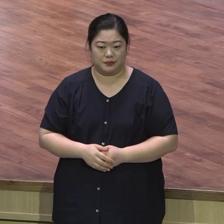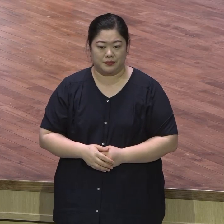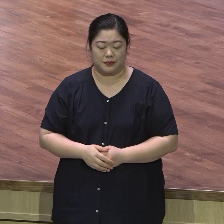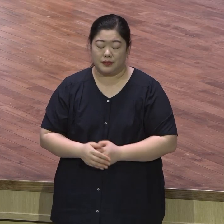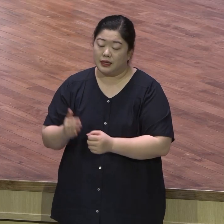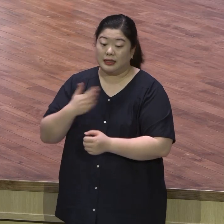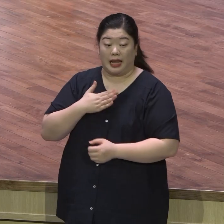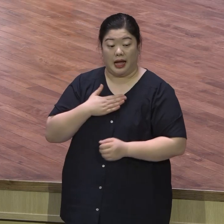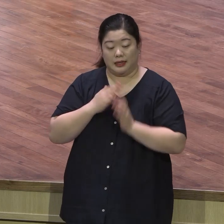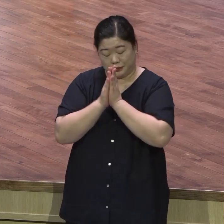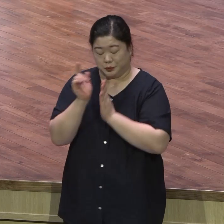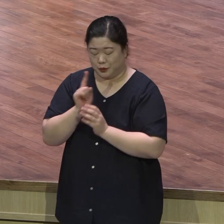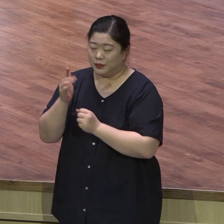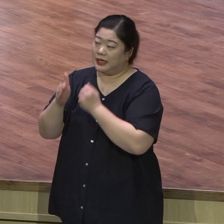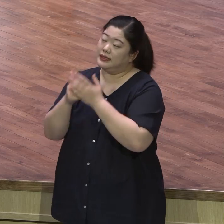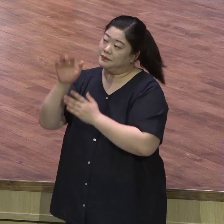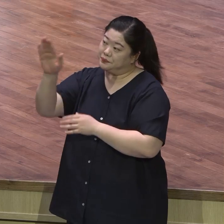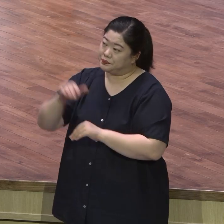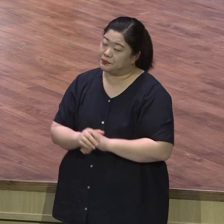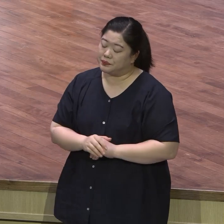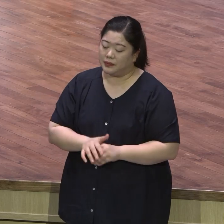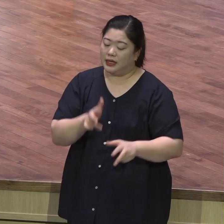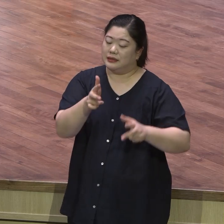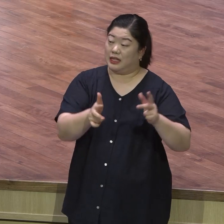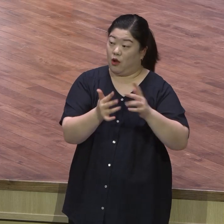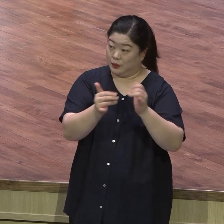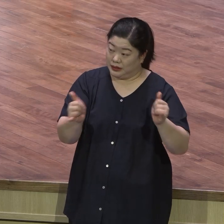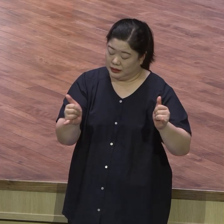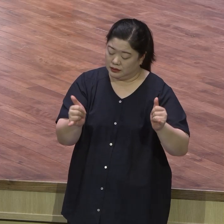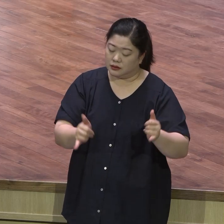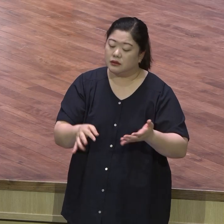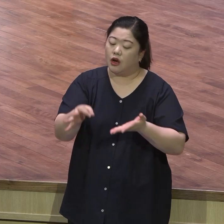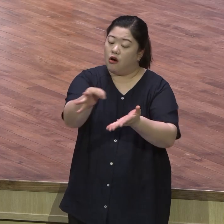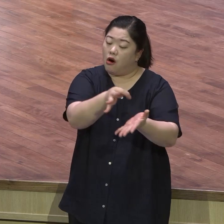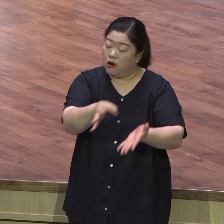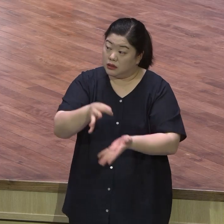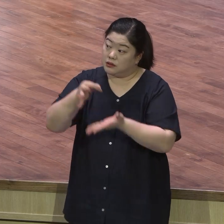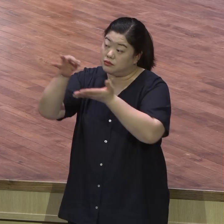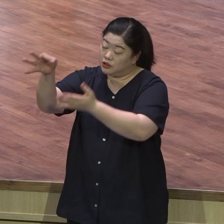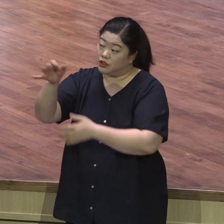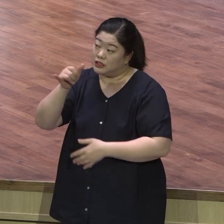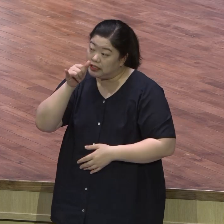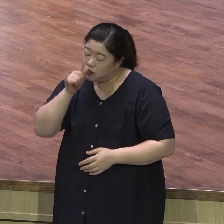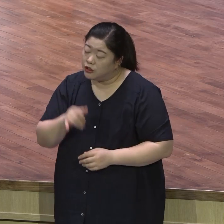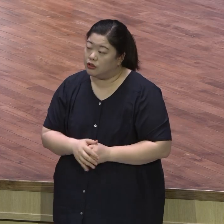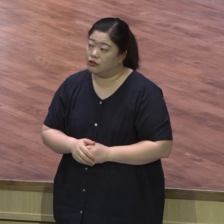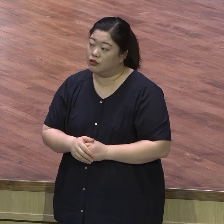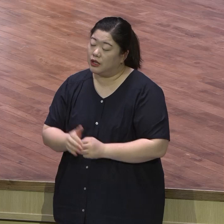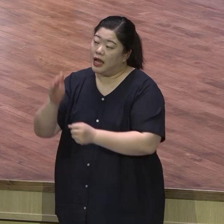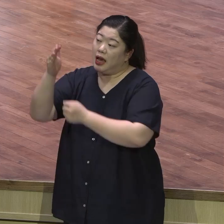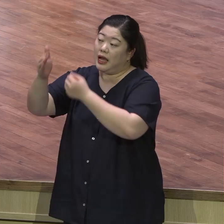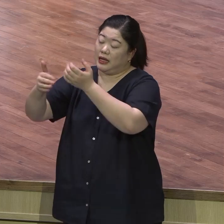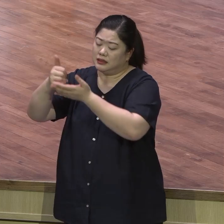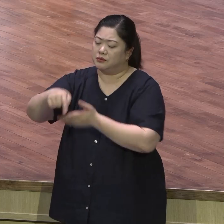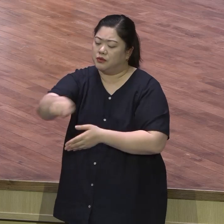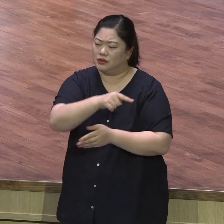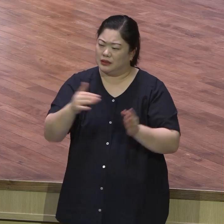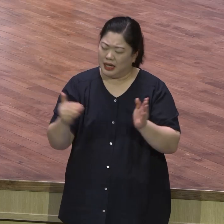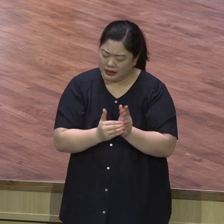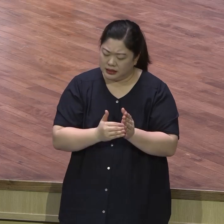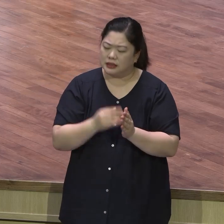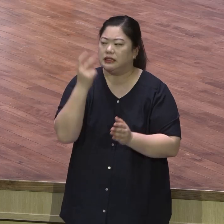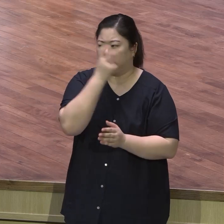약속하신 그대로 그들이 드리는 헌금에 백배를 주셔서 본당 헌당 하시고 2, 3, 7달은 만사천 종족에게 이 보험을